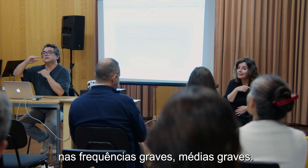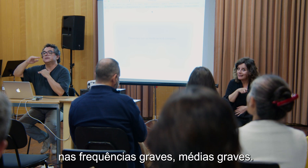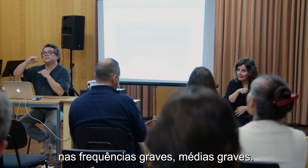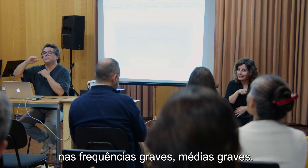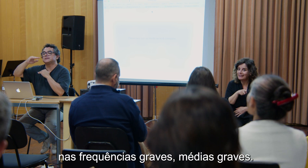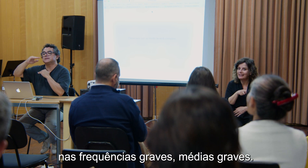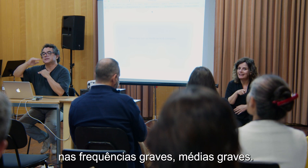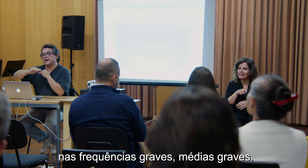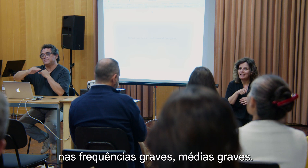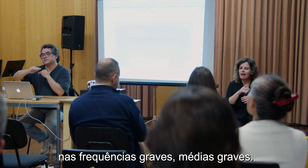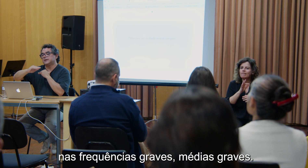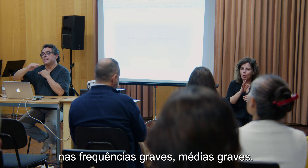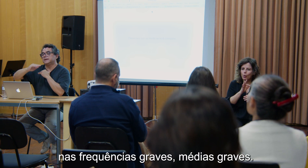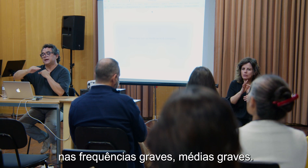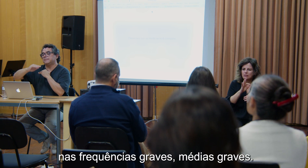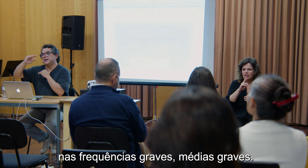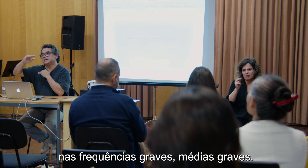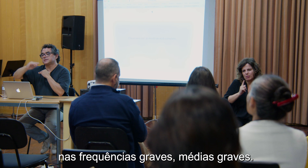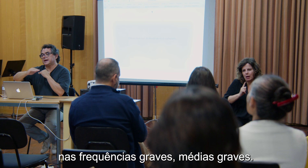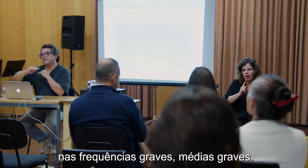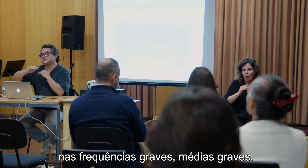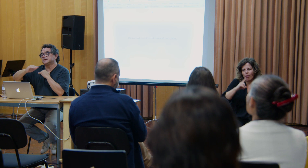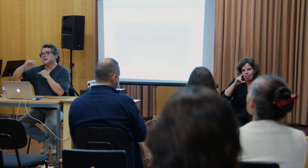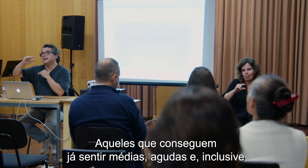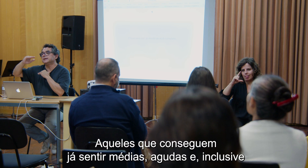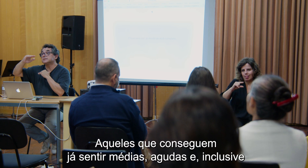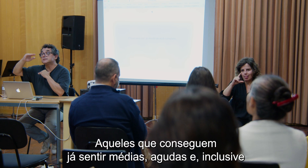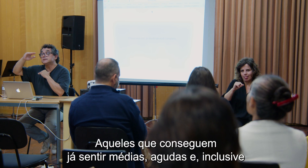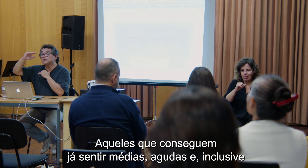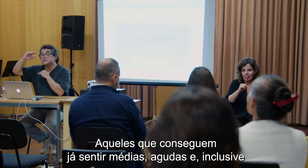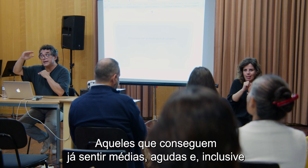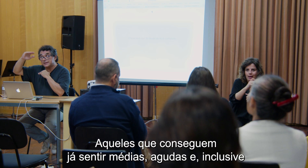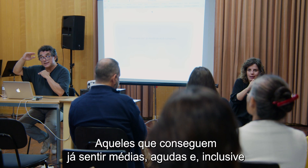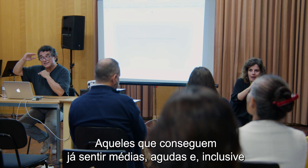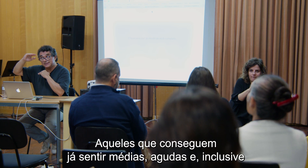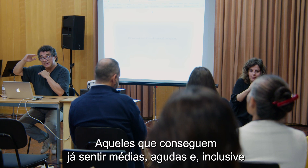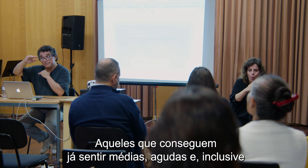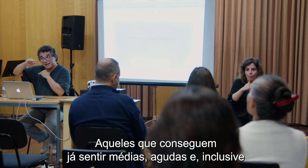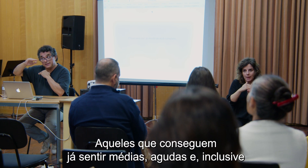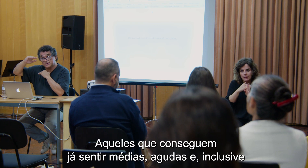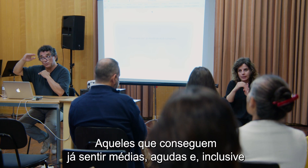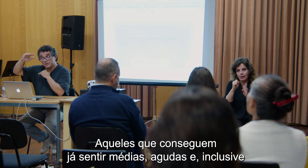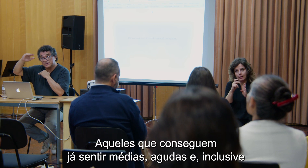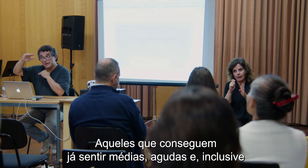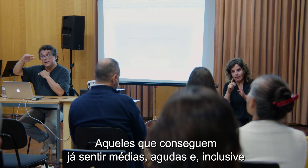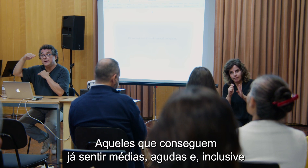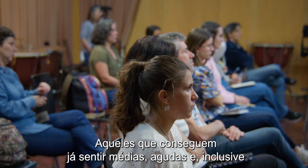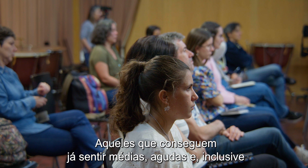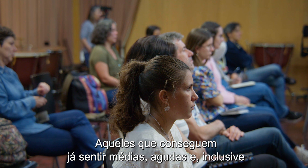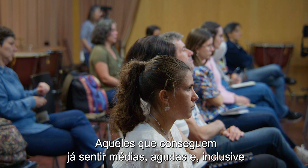nas frequências graves, médias graves, aqueles que conseguem já sentir médias